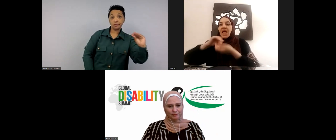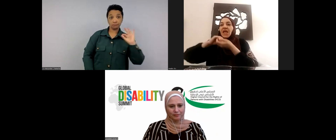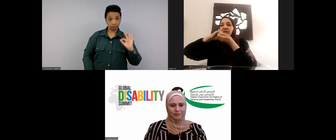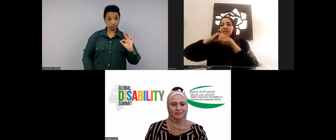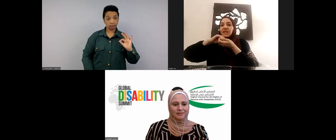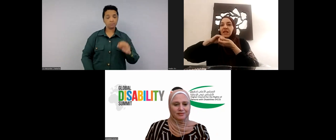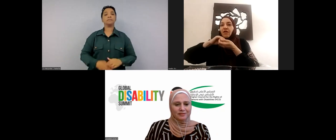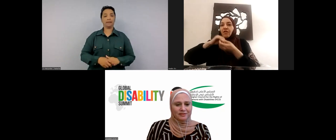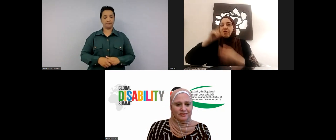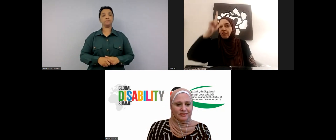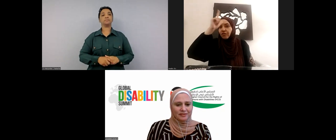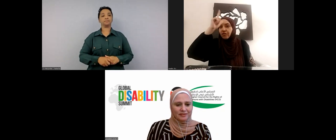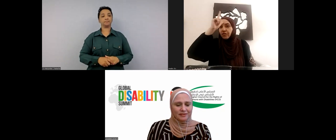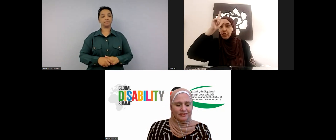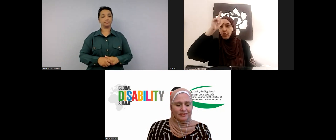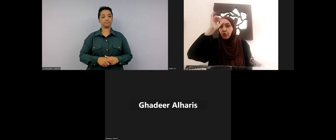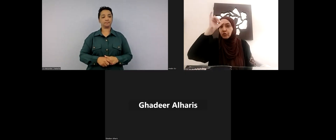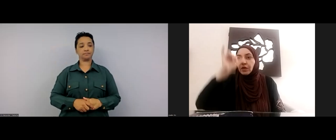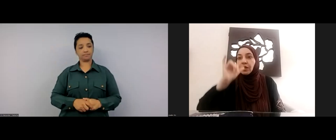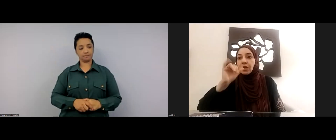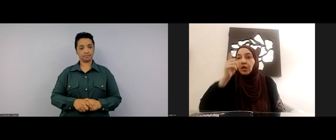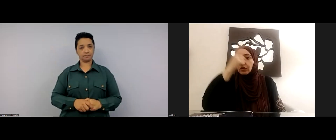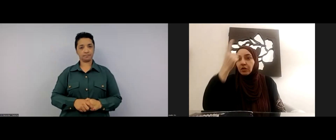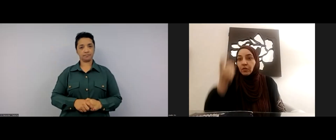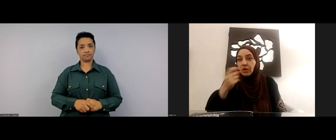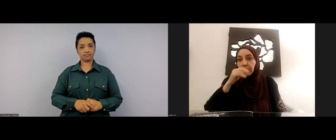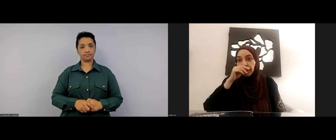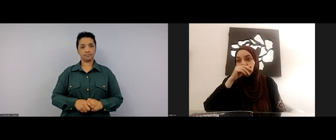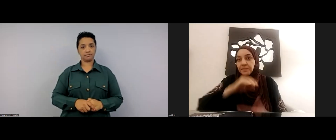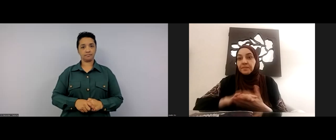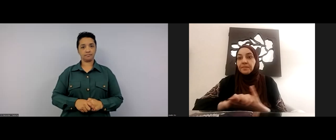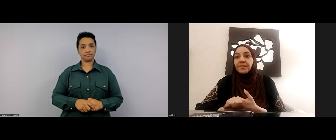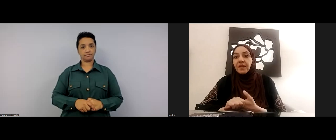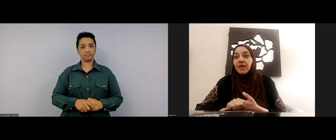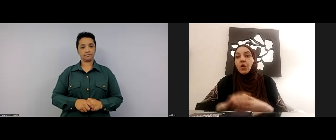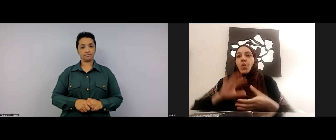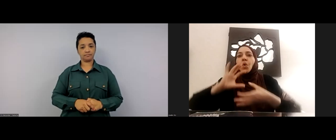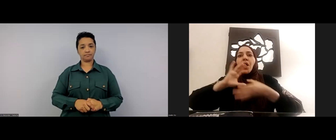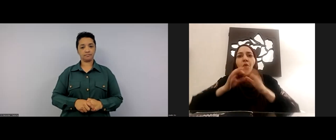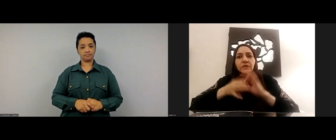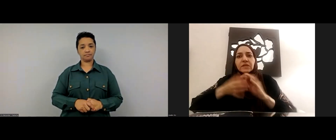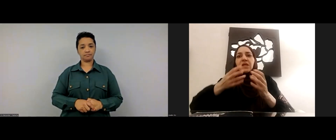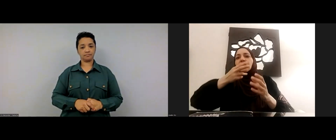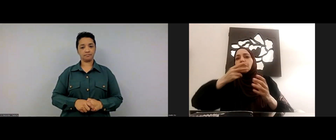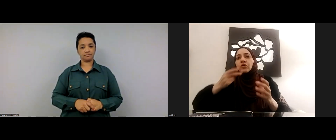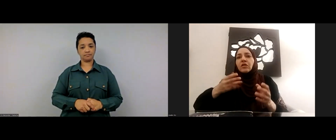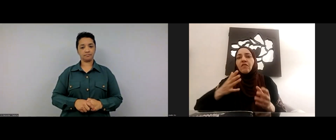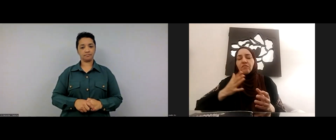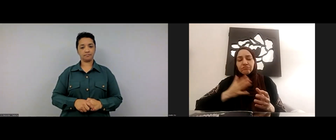مثل ما اشارت غدير هو CD, as pointed out by Madam Ghadi, is one of the bodies responsible for